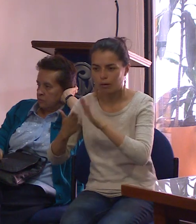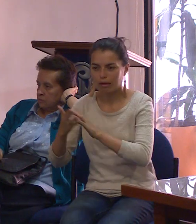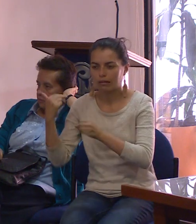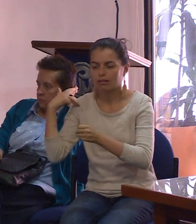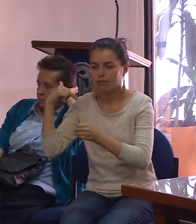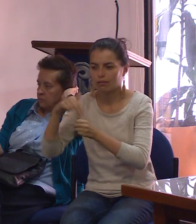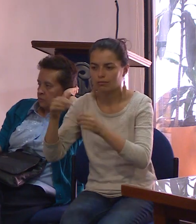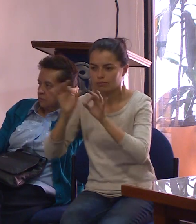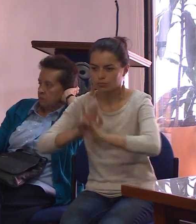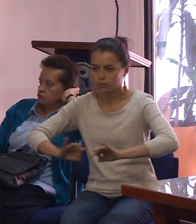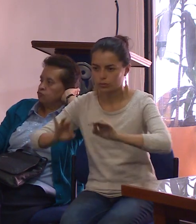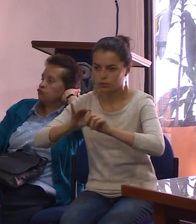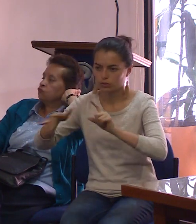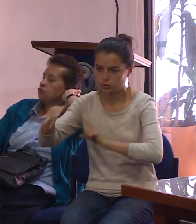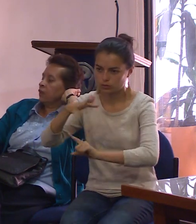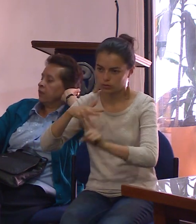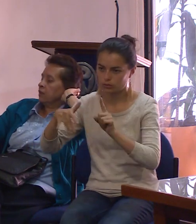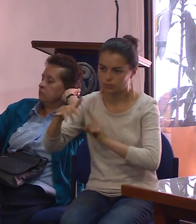contexto.